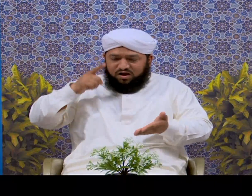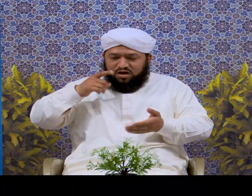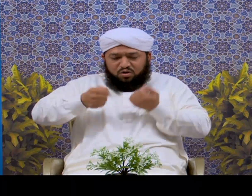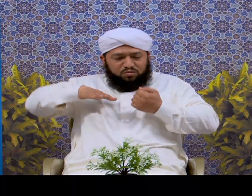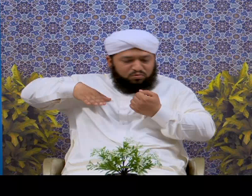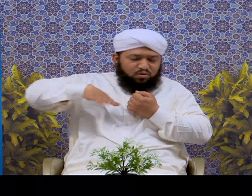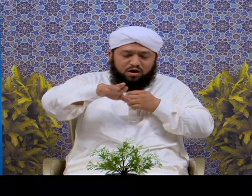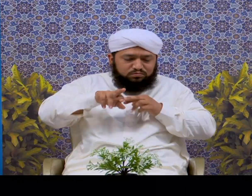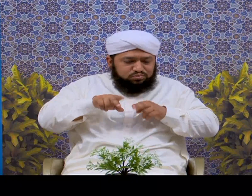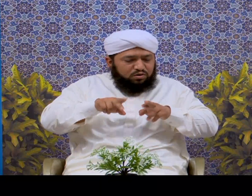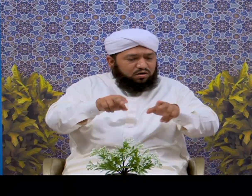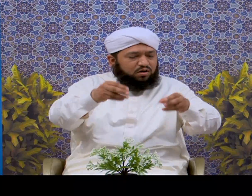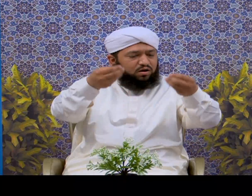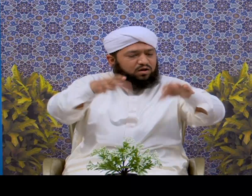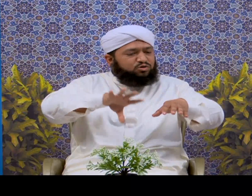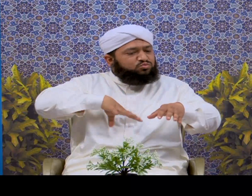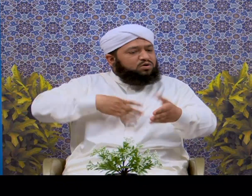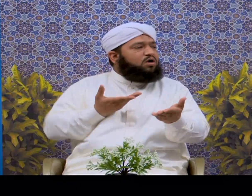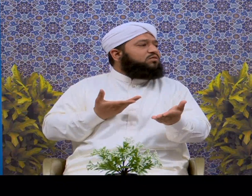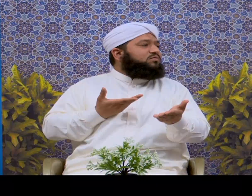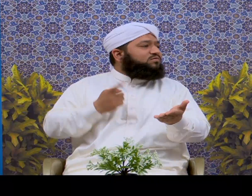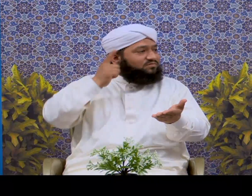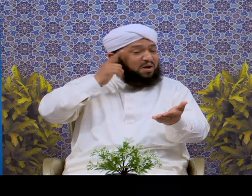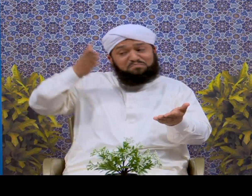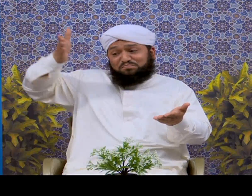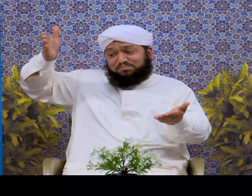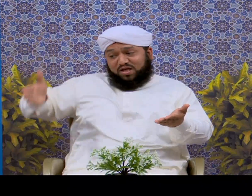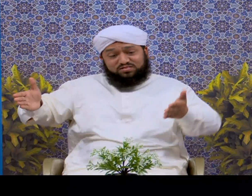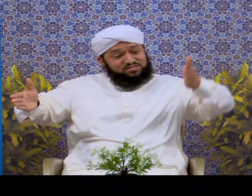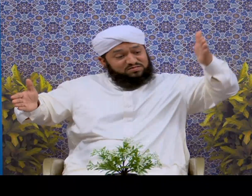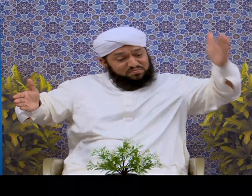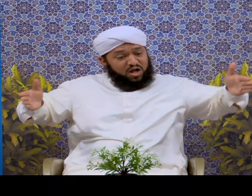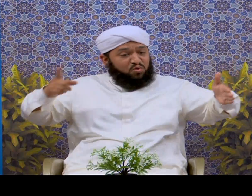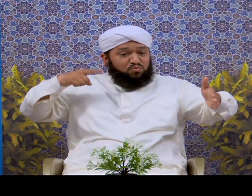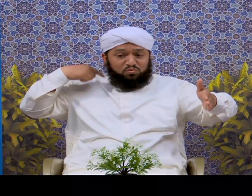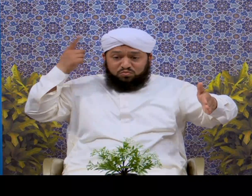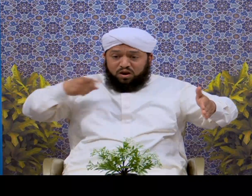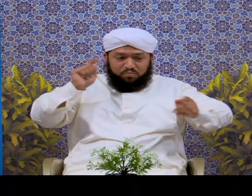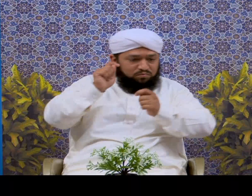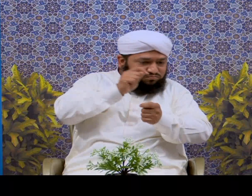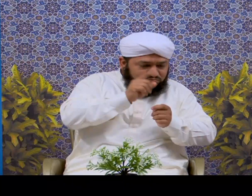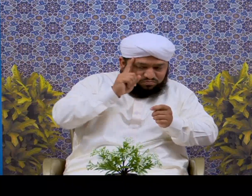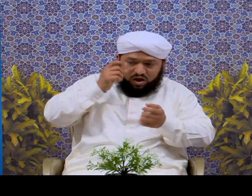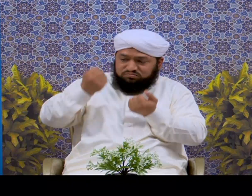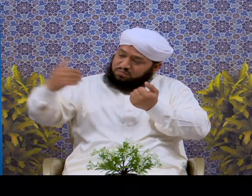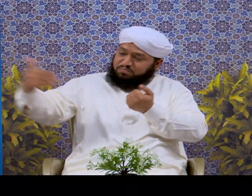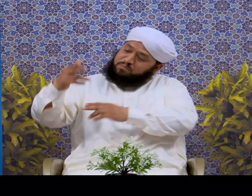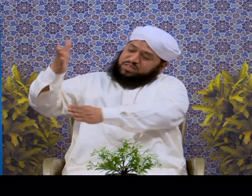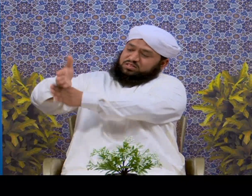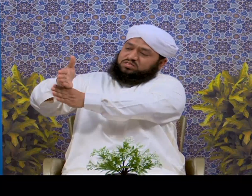سے گاڑی گزرے گی تو دوبارہ ٹوٹ جائے گی، اس لیے وہاں پر مزدور لگانے کے ساتھ ساتھ گاڑیوں کی آمد و رفت بھی بند کر دی